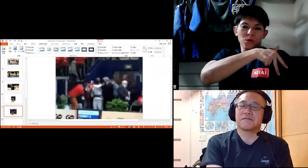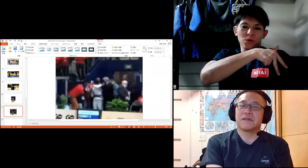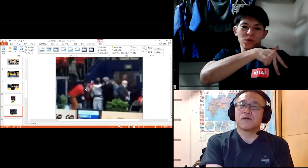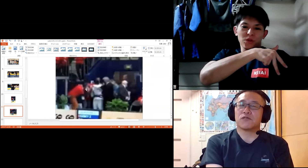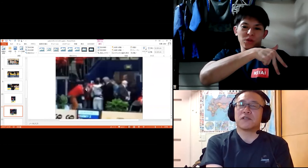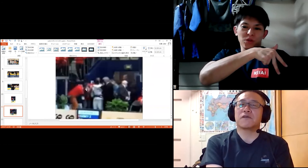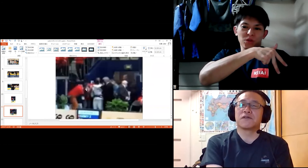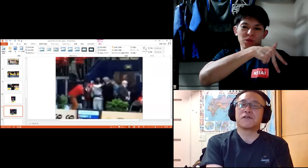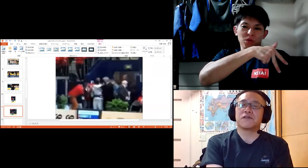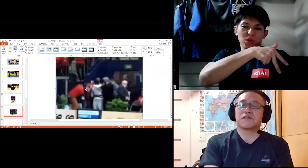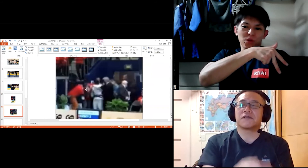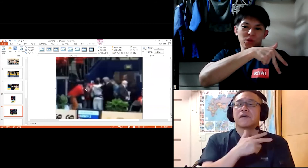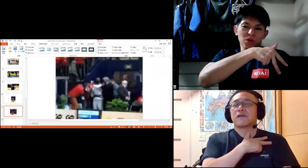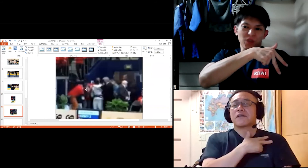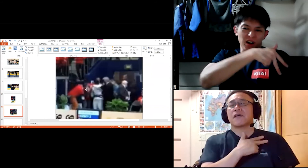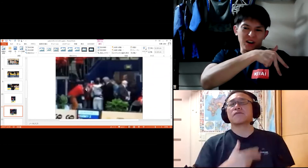これ